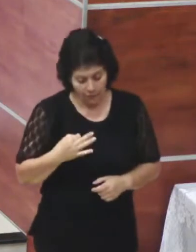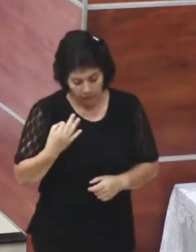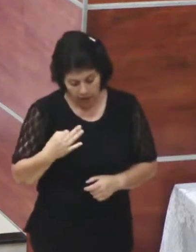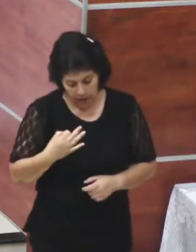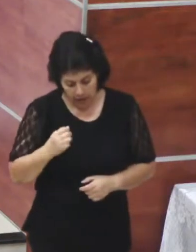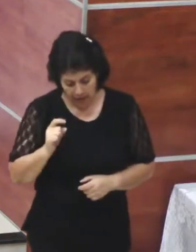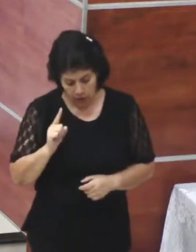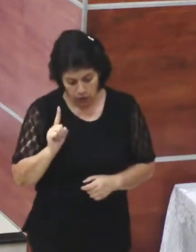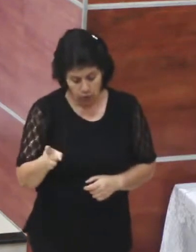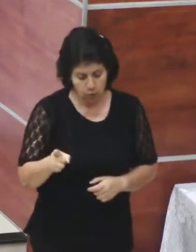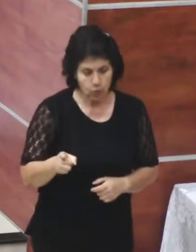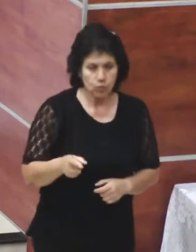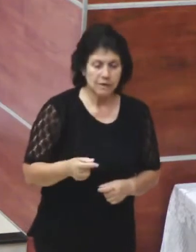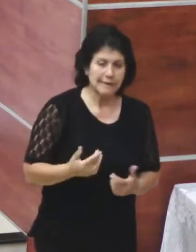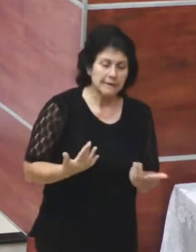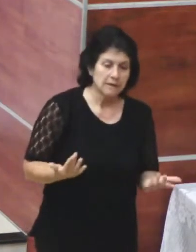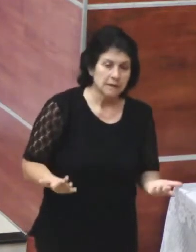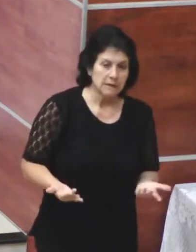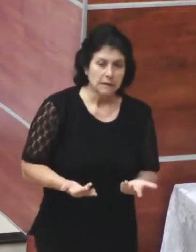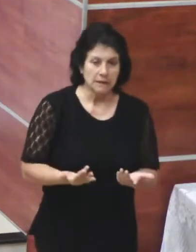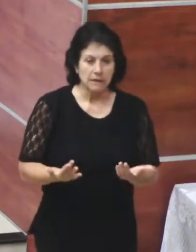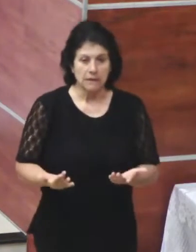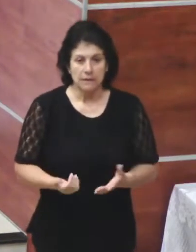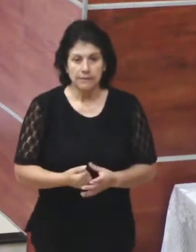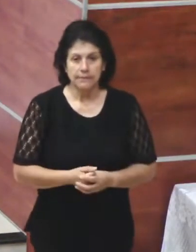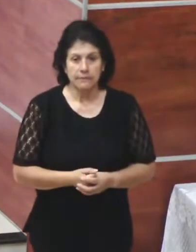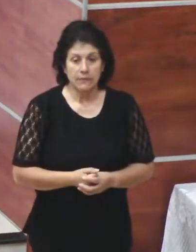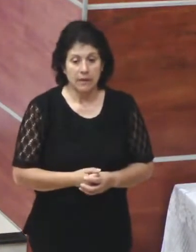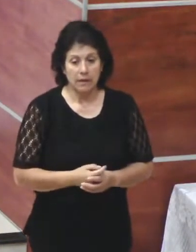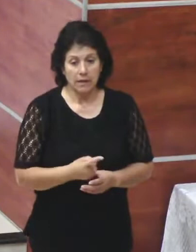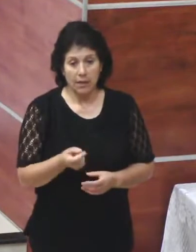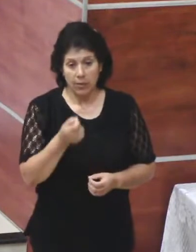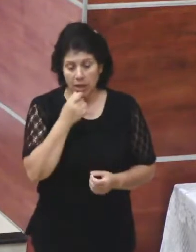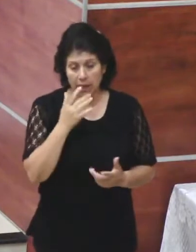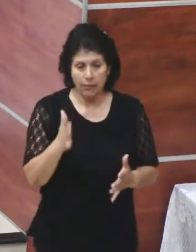está experimentando estancamiento?